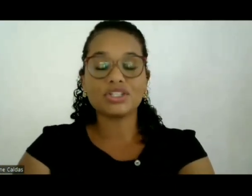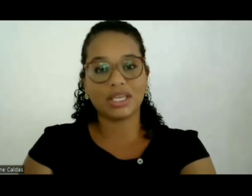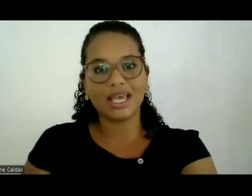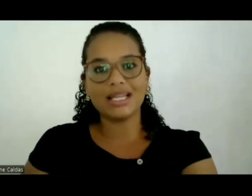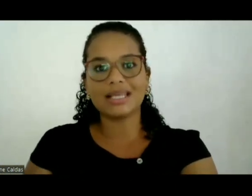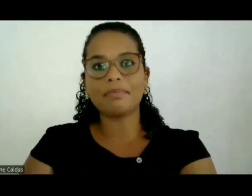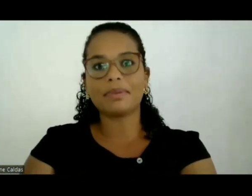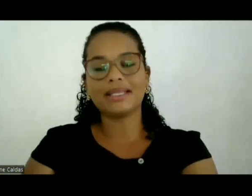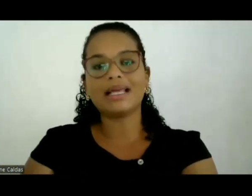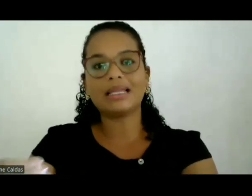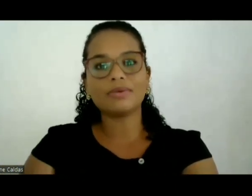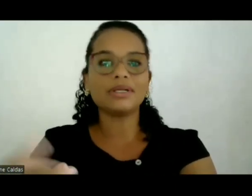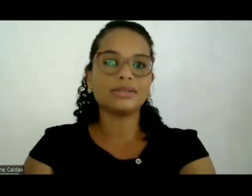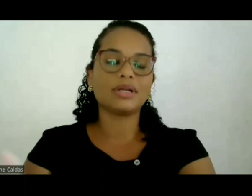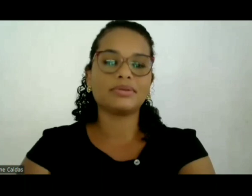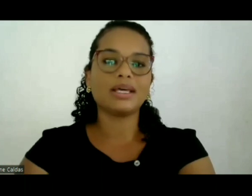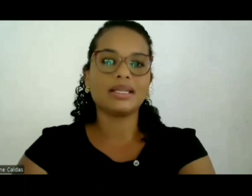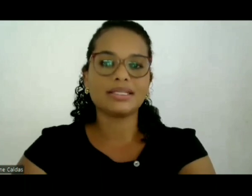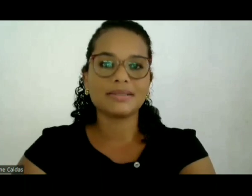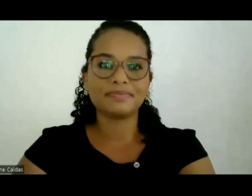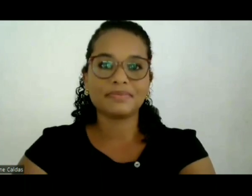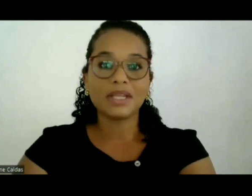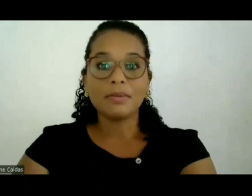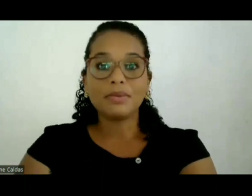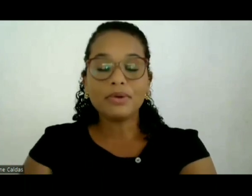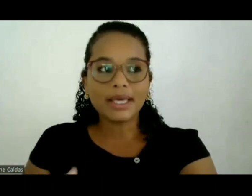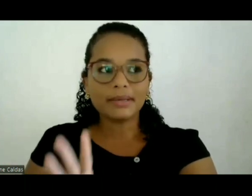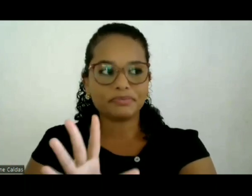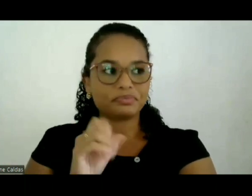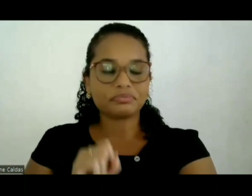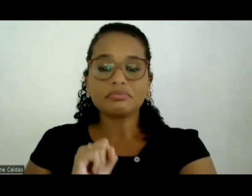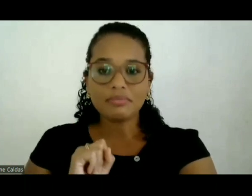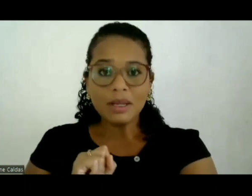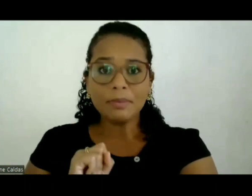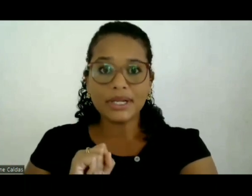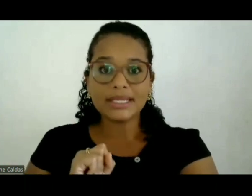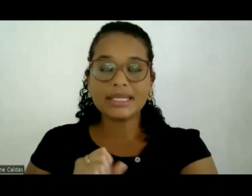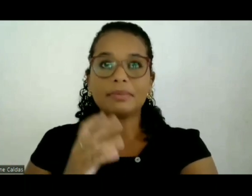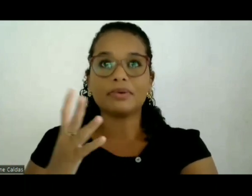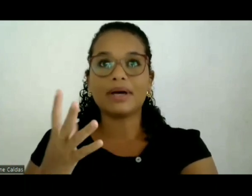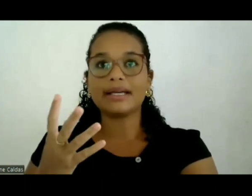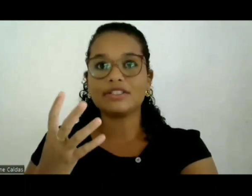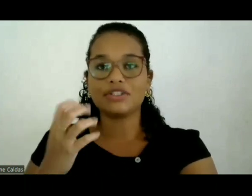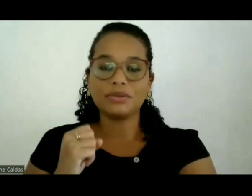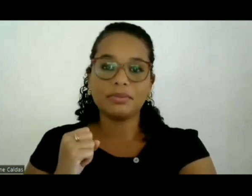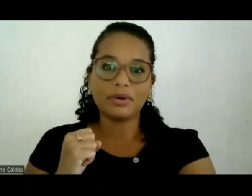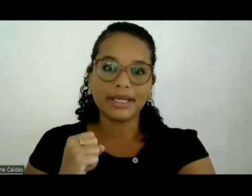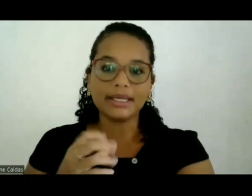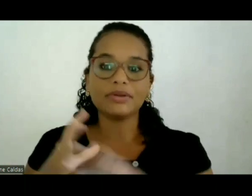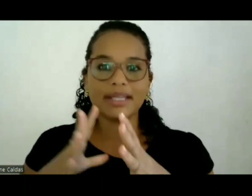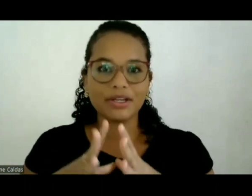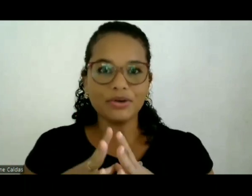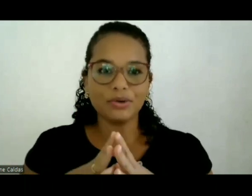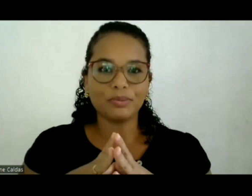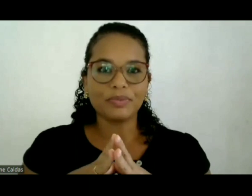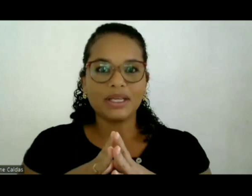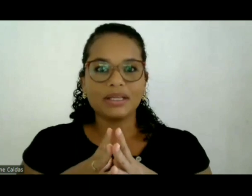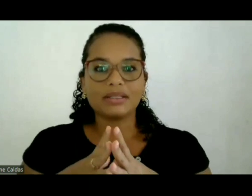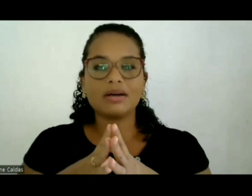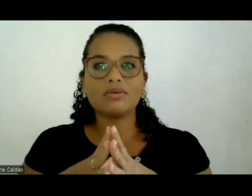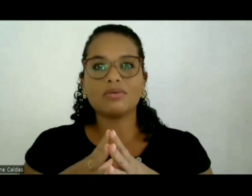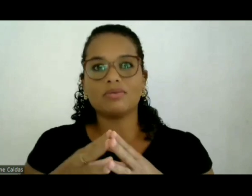muito importante que eles aprendam a língua natural deles. Porque, por exemplo, a gente mora aqui no